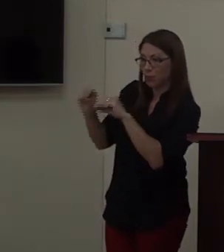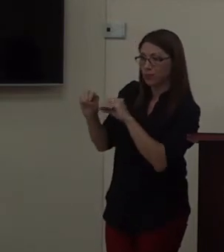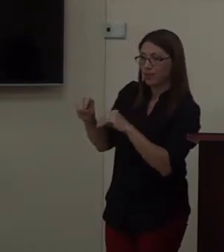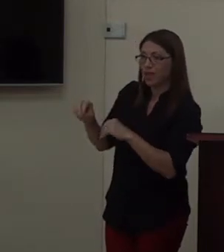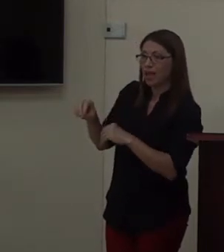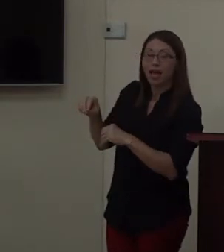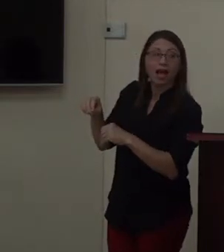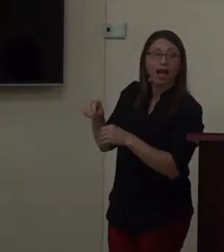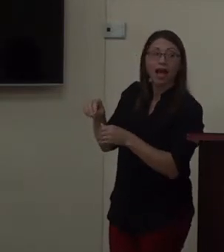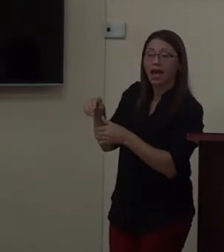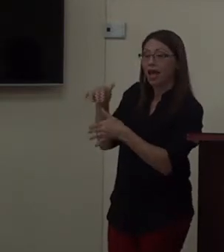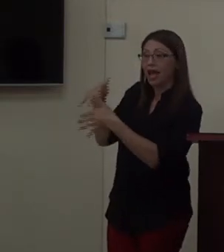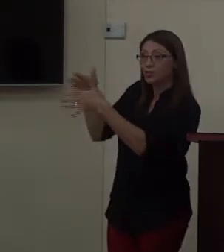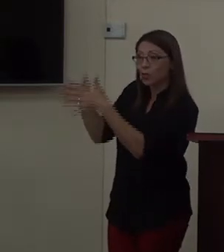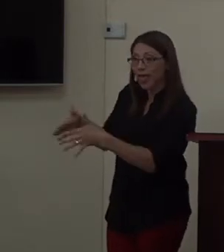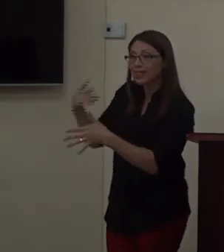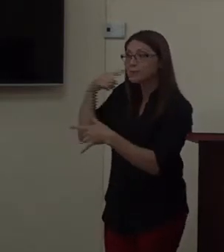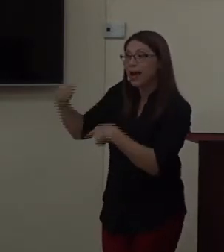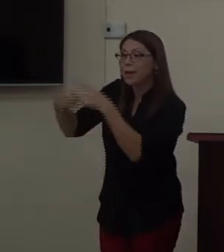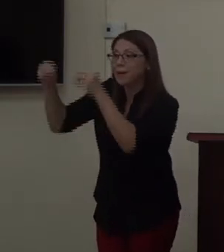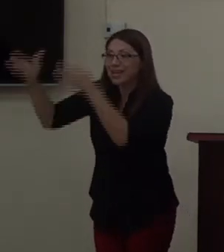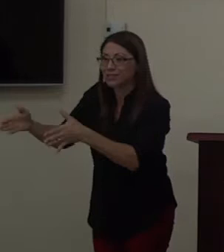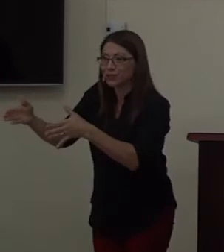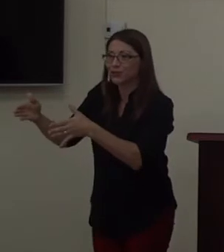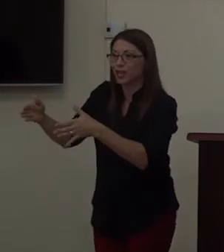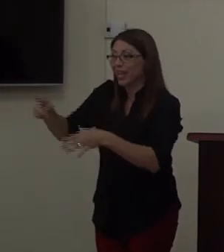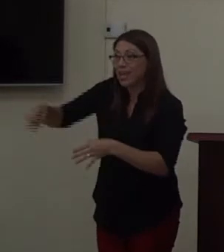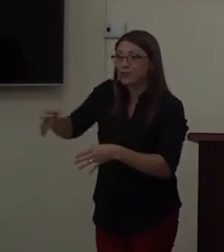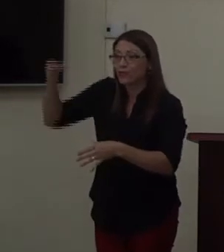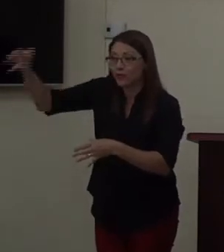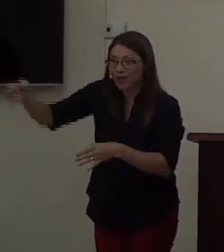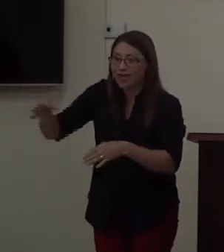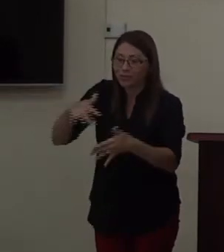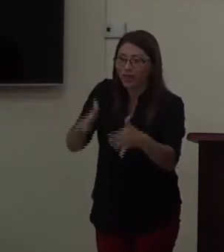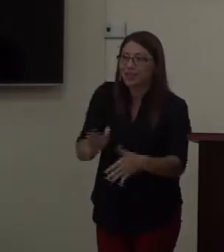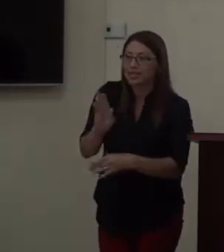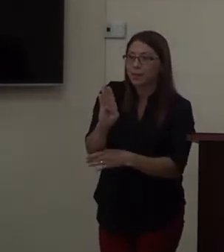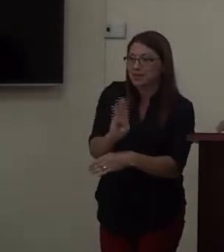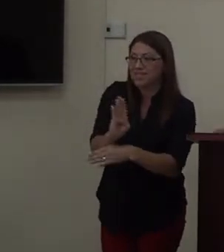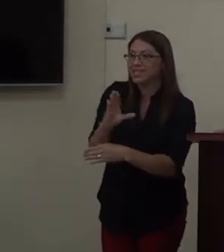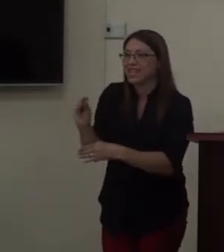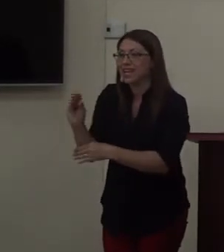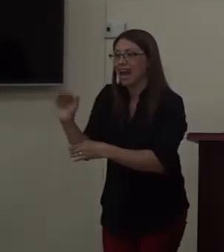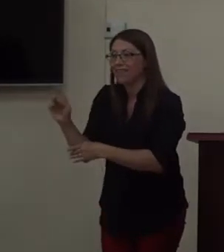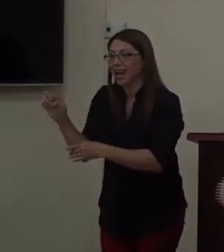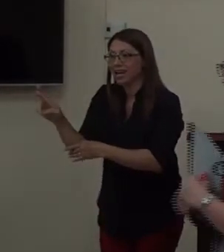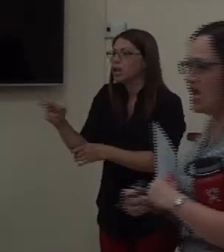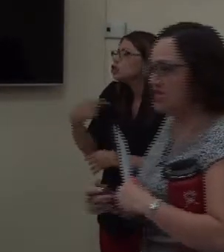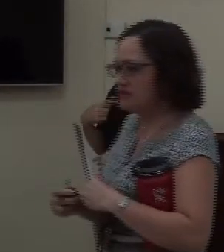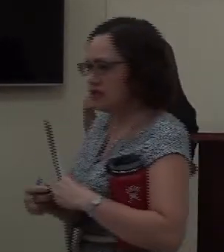maestros de Uribis y Cabecas. Y les di una tarea que era